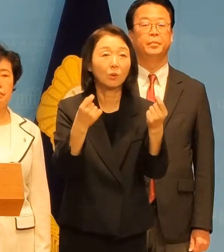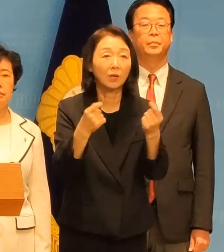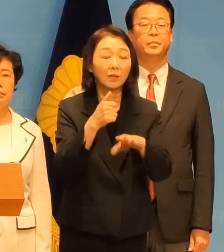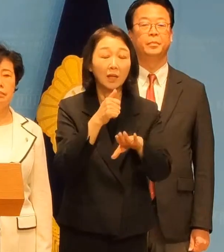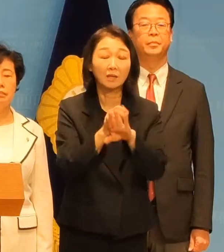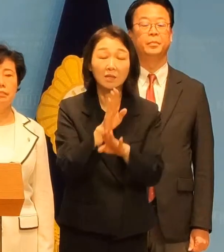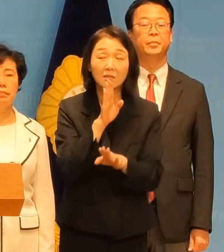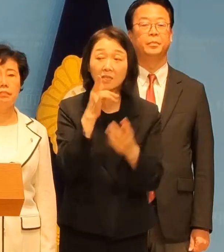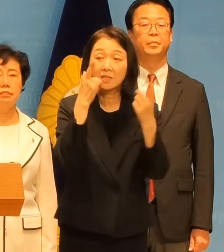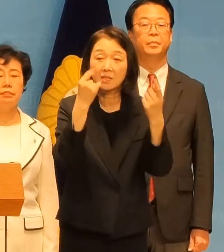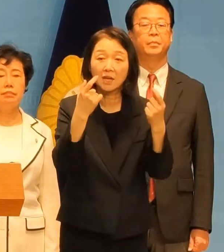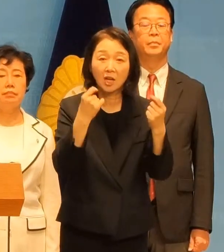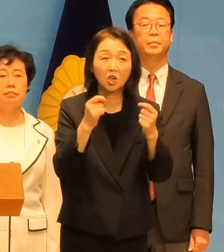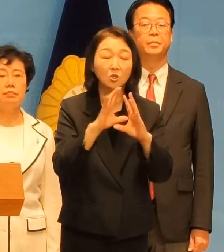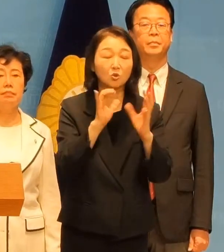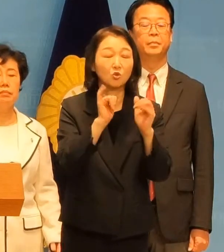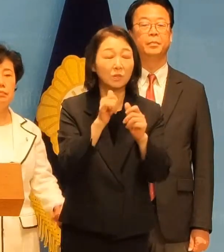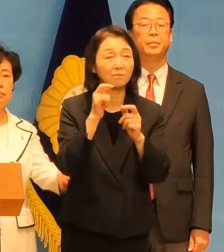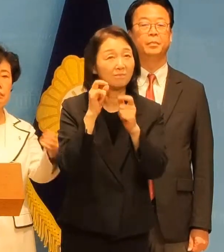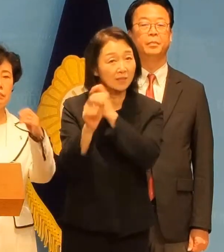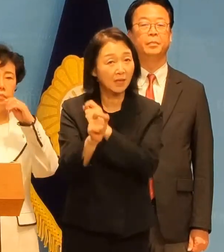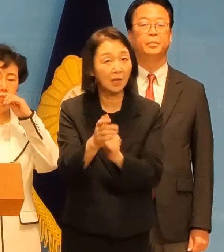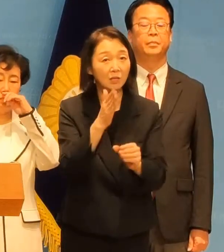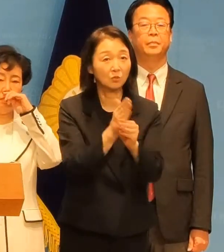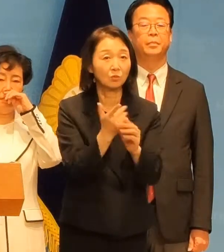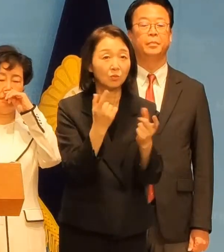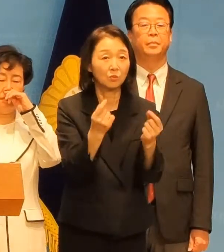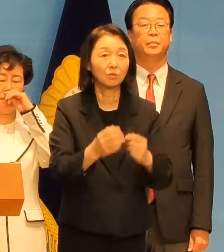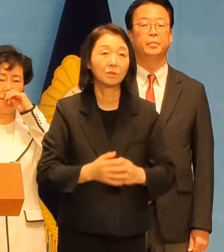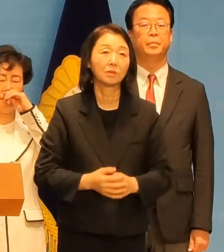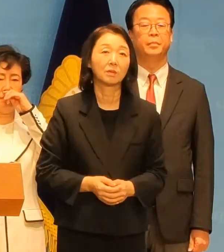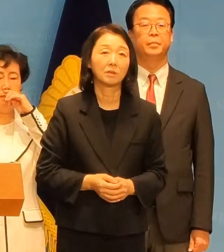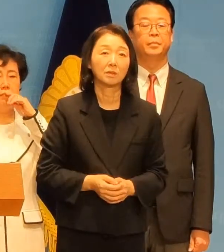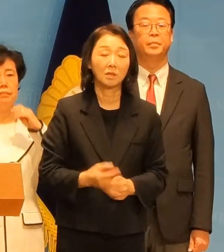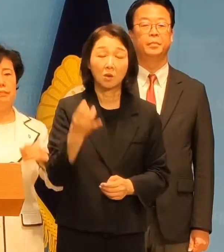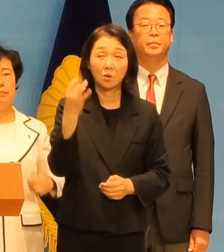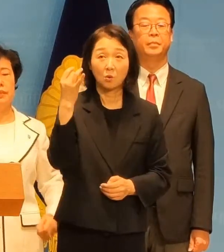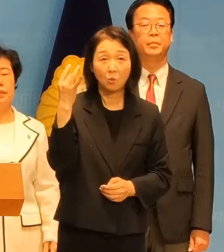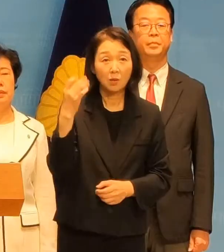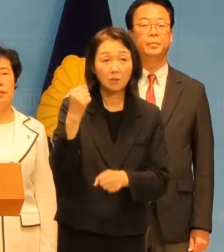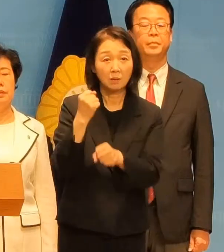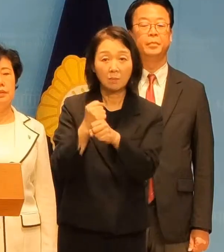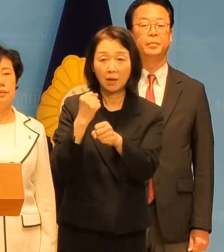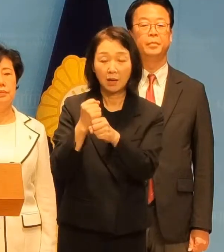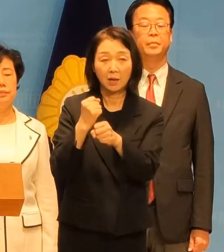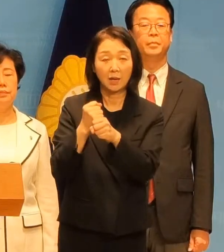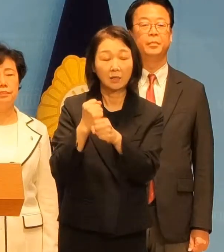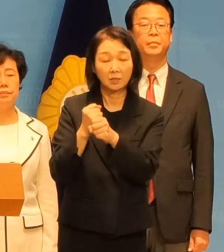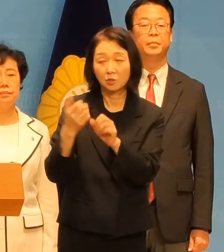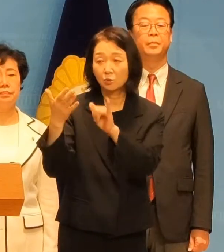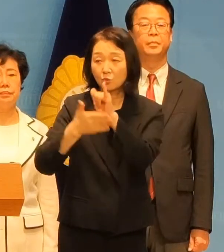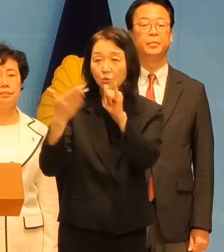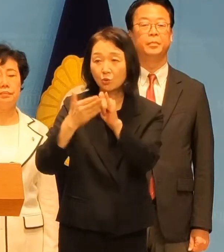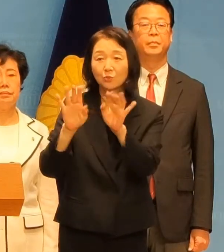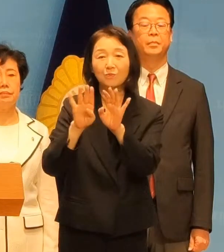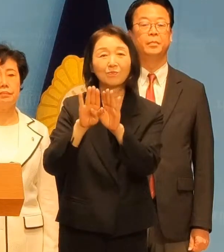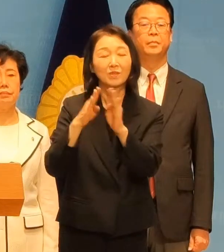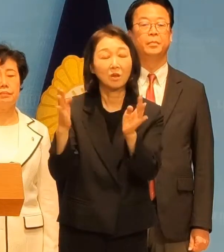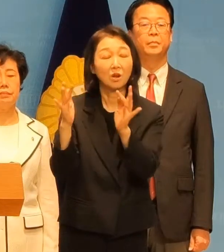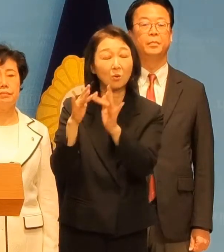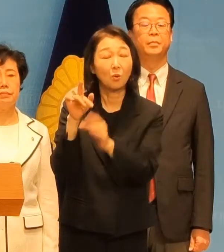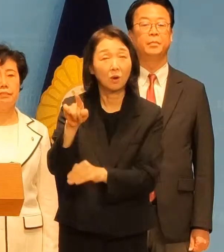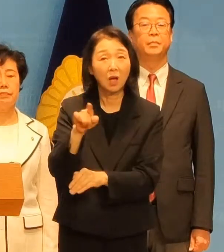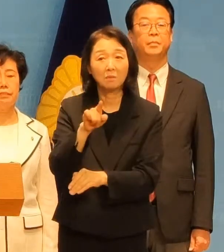사실인 것처럼 국민을 속이고 있습니다. 그런데 원출처 유튜브 영상조차에도 이렇게 돼 있어요.